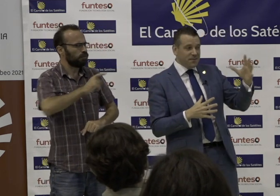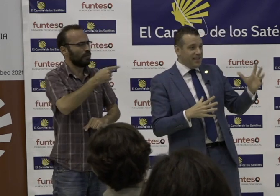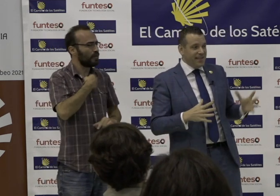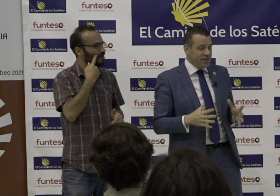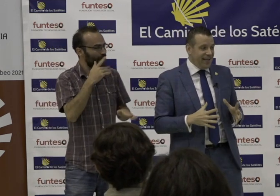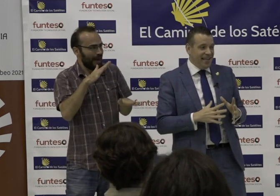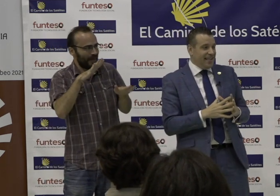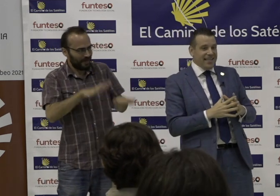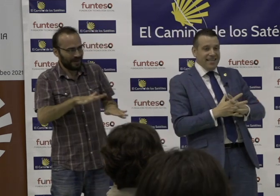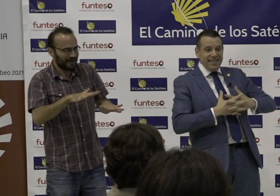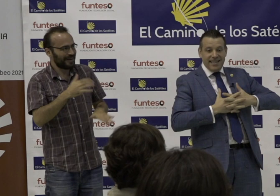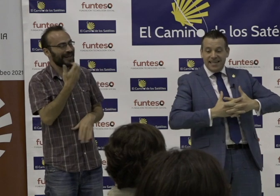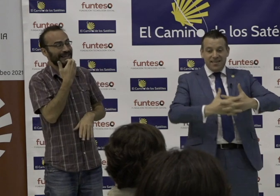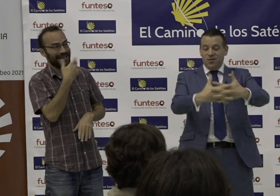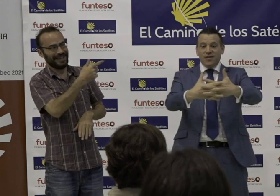veo a Serafín,